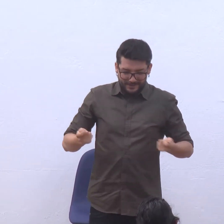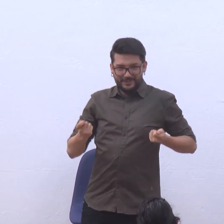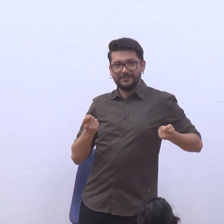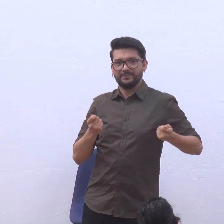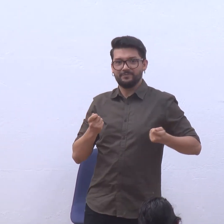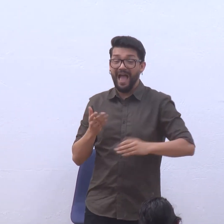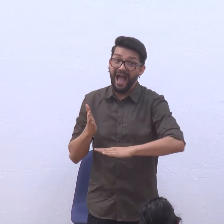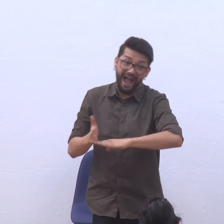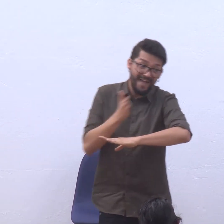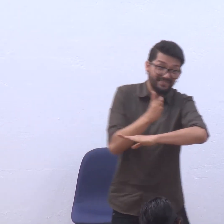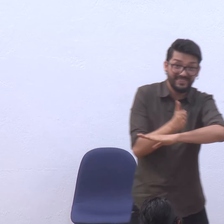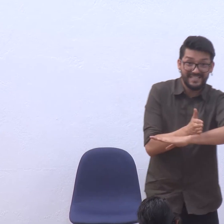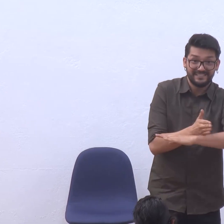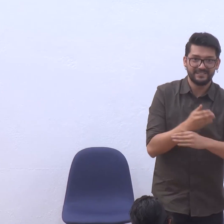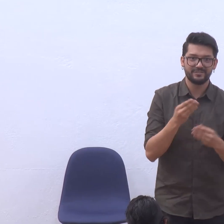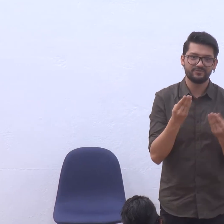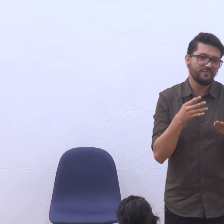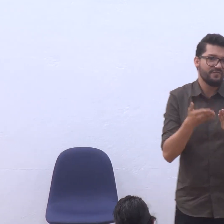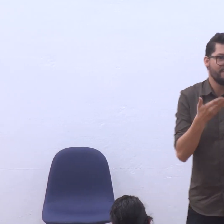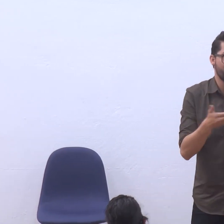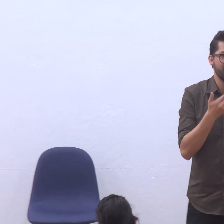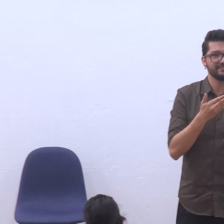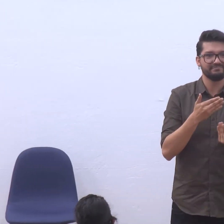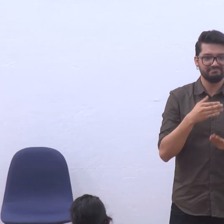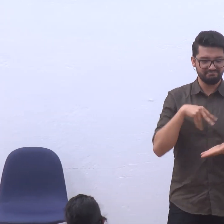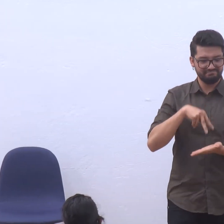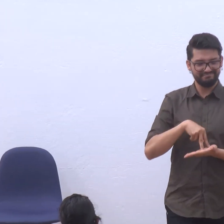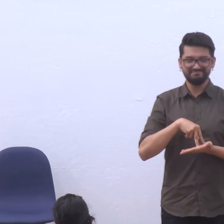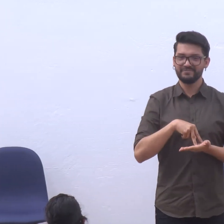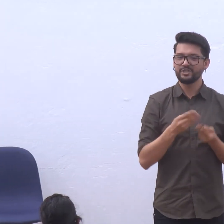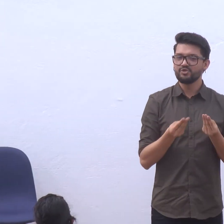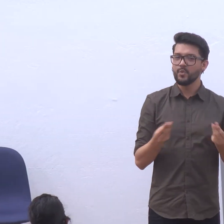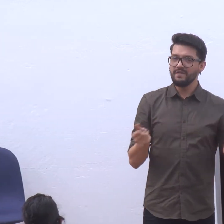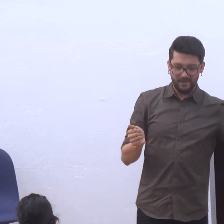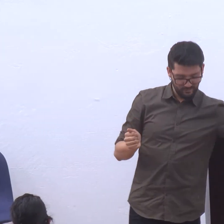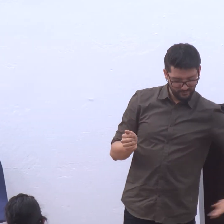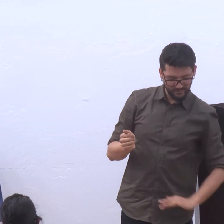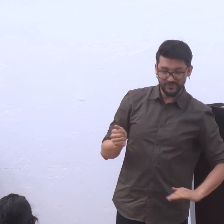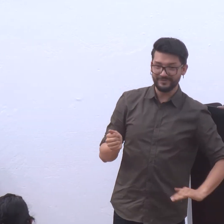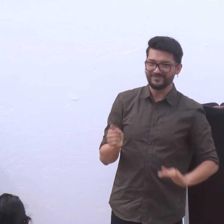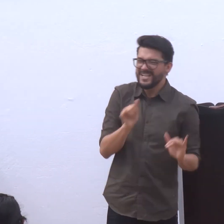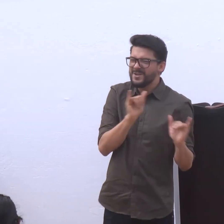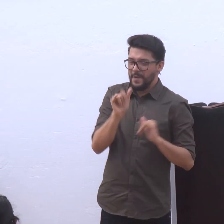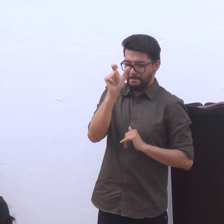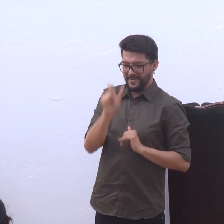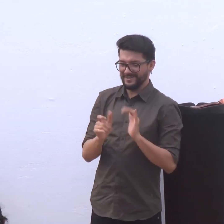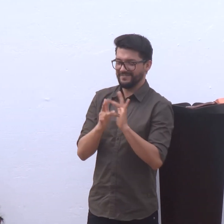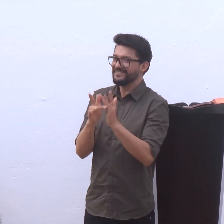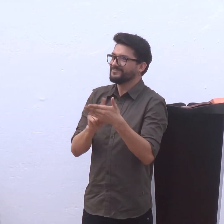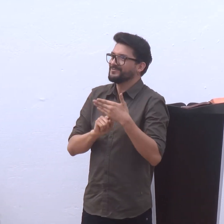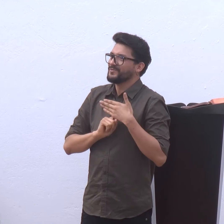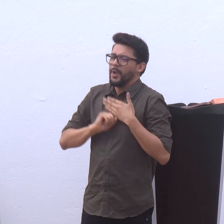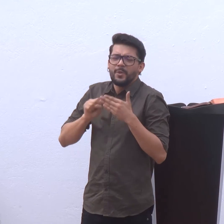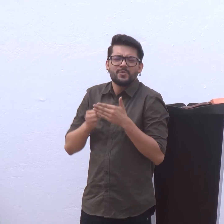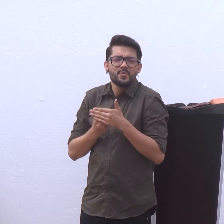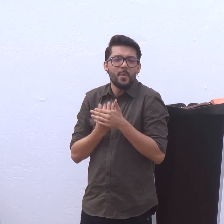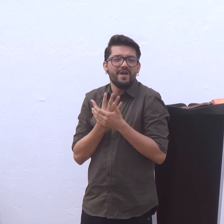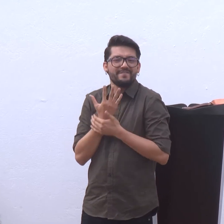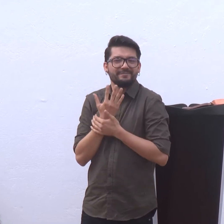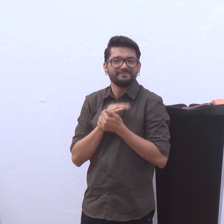ahí tenemos que luchar para poder atravesarlas. Antes es más fácil, ¿cierto? Cuando caminamos suavemente sobre ellas, cuando recibimos a